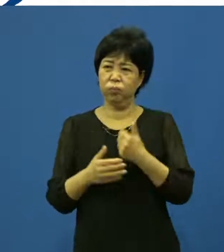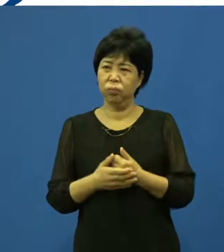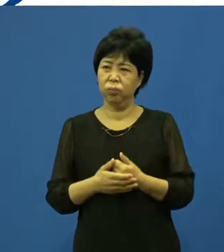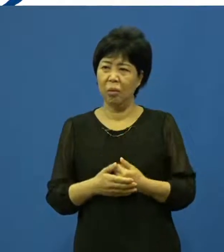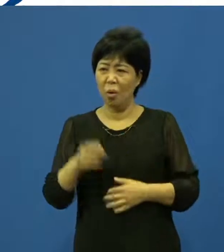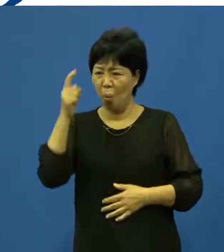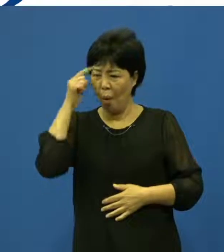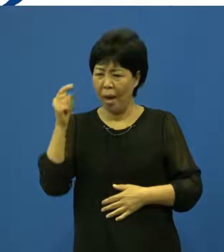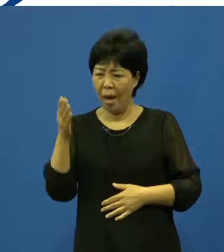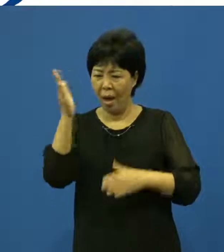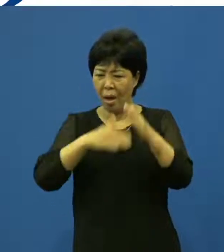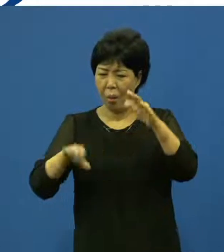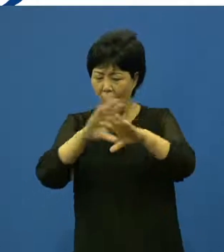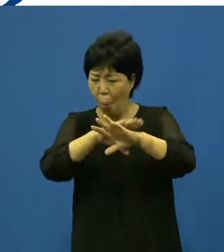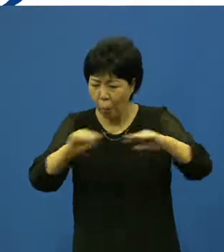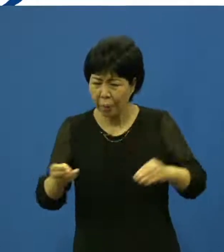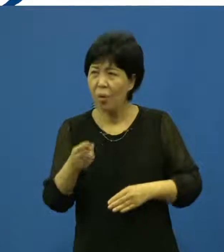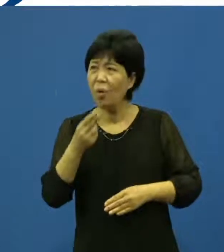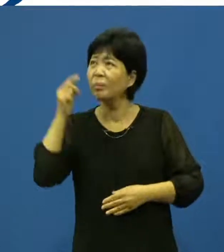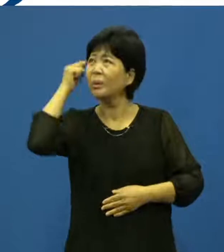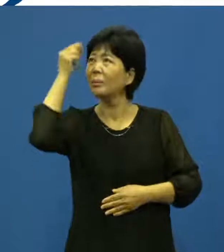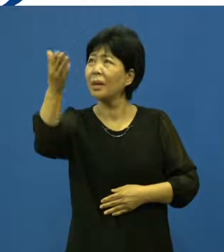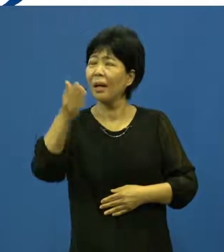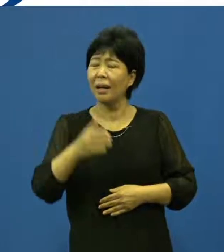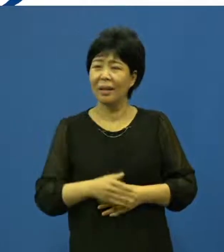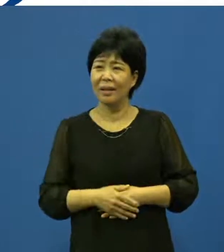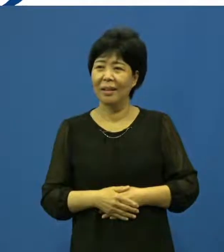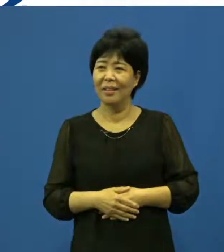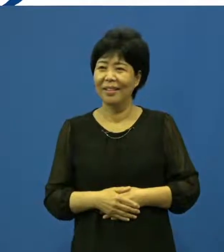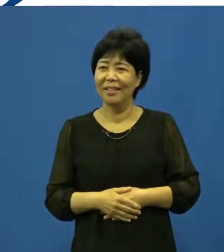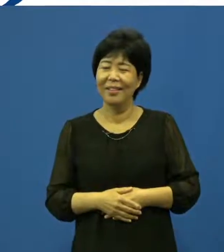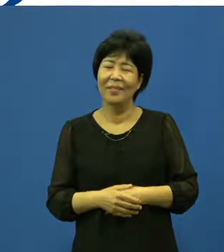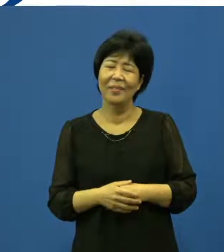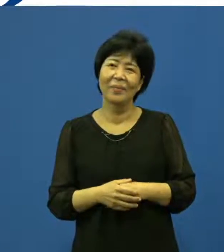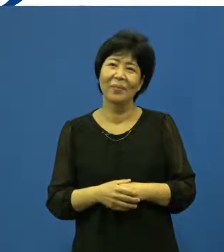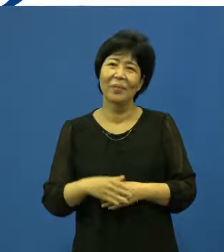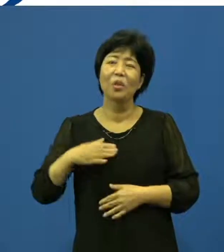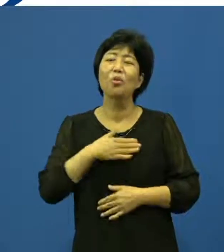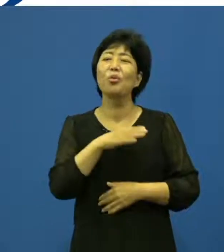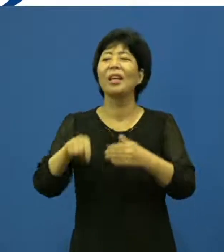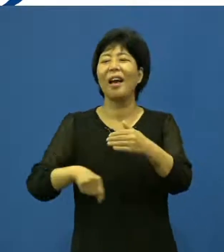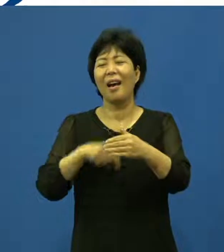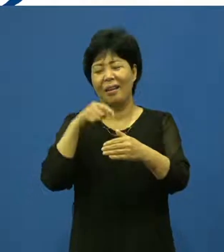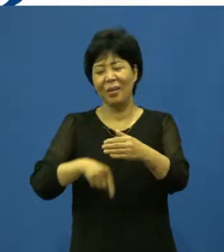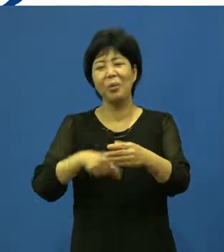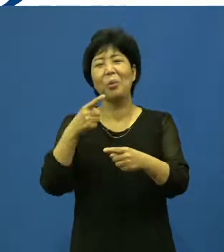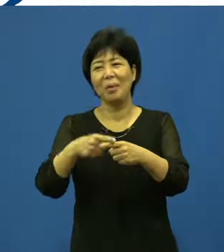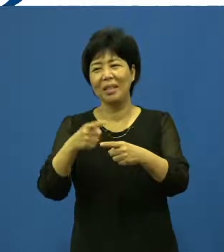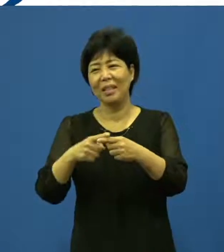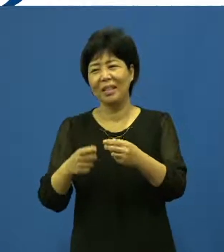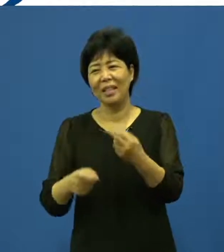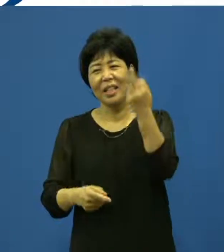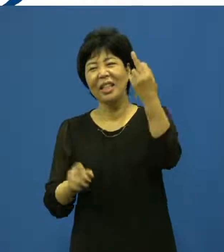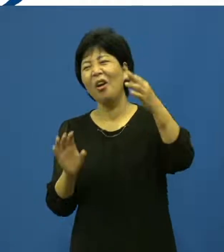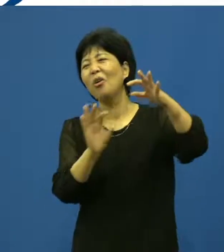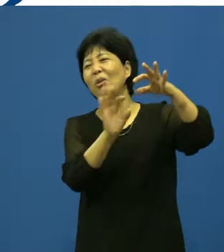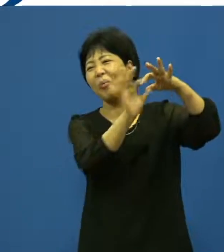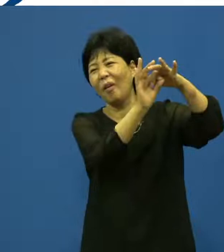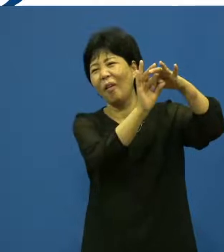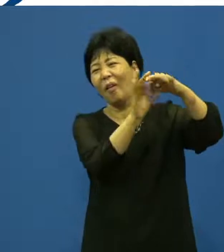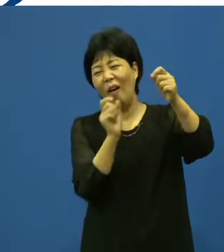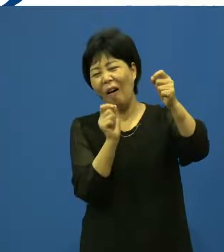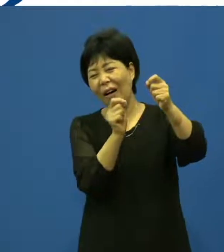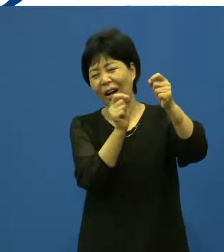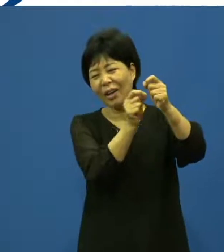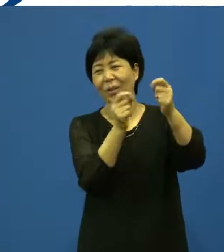여러분, 만약 그런 마음이 우리 안에 든다면 이렇게 큰 아들의 편에 우리가 좀 더 가까워져 있는 것입니다.